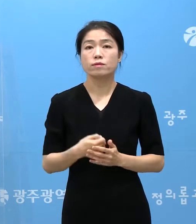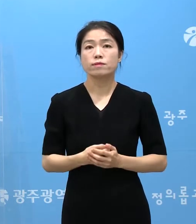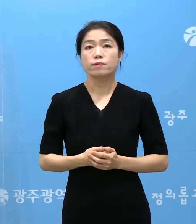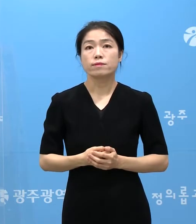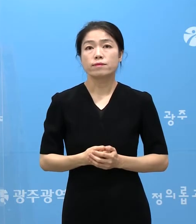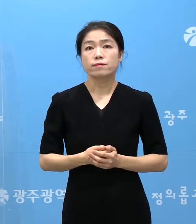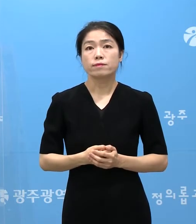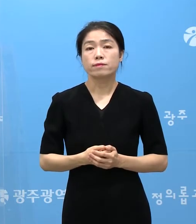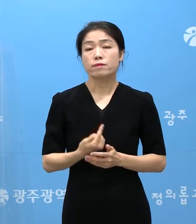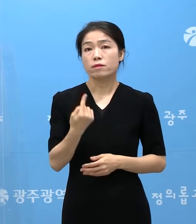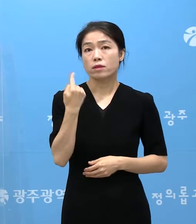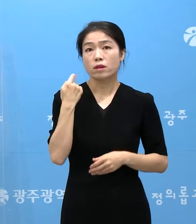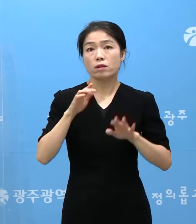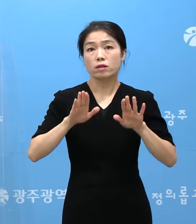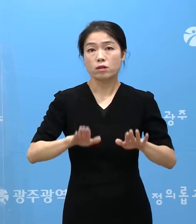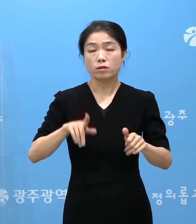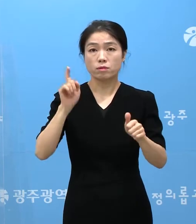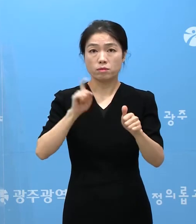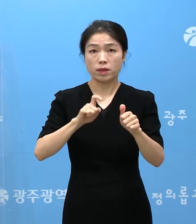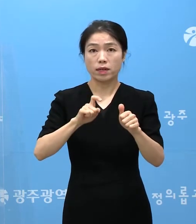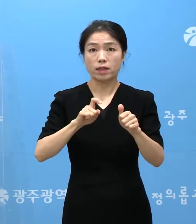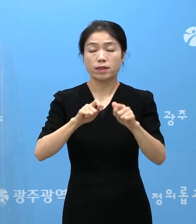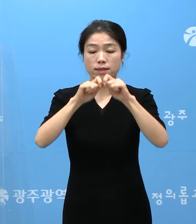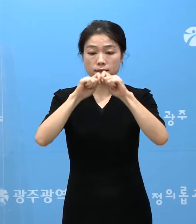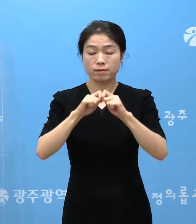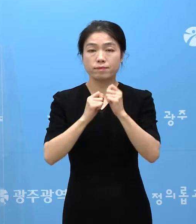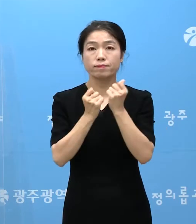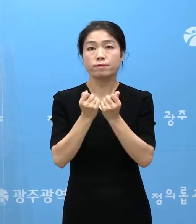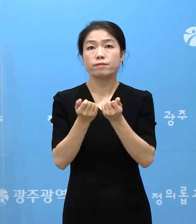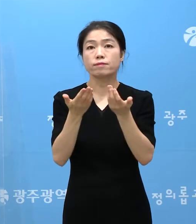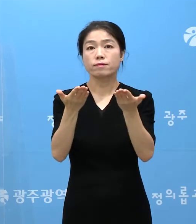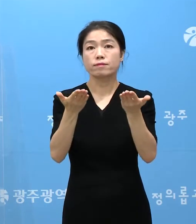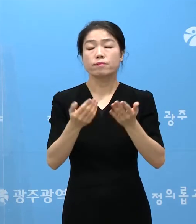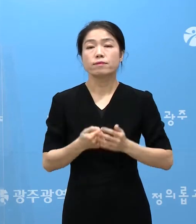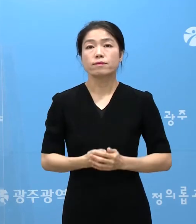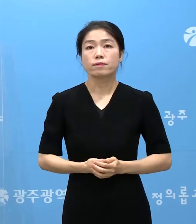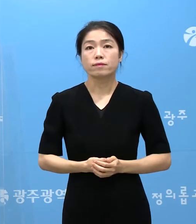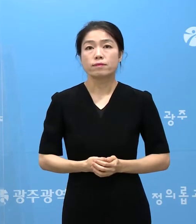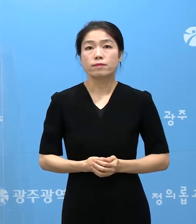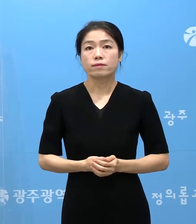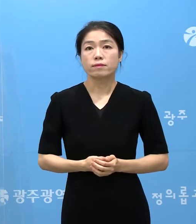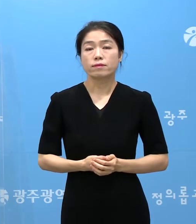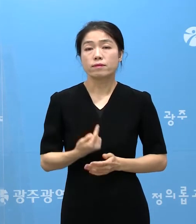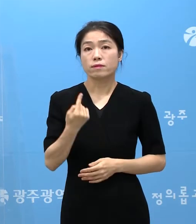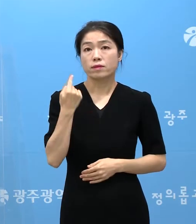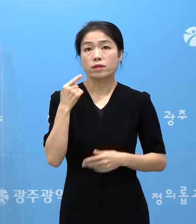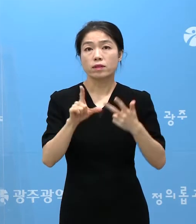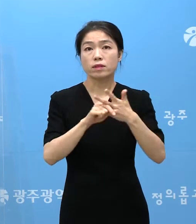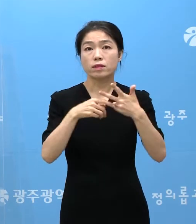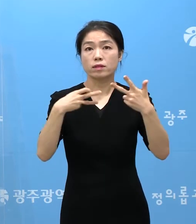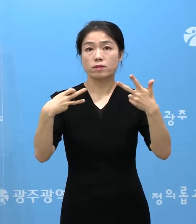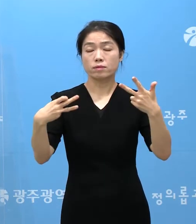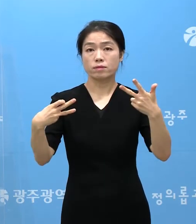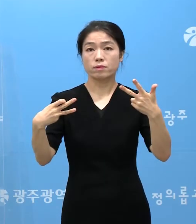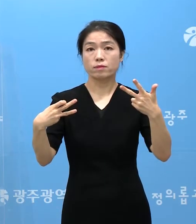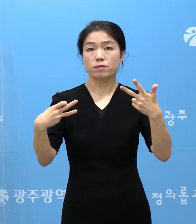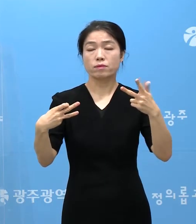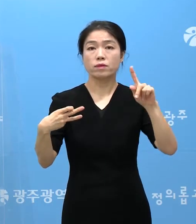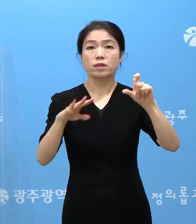189병상입니다. 어제와 오늘 확진자 발생 세부 현황을 말씀드리겠습니다. 어제 7월